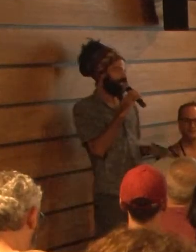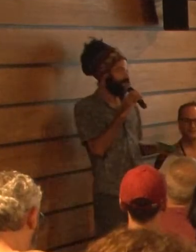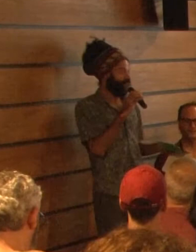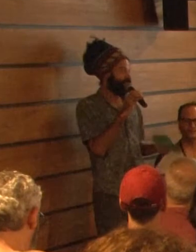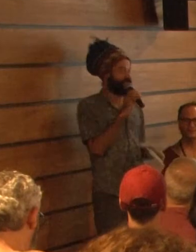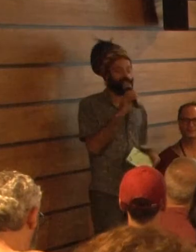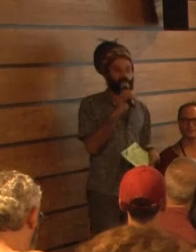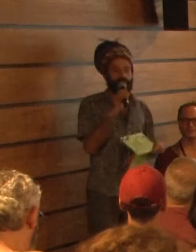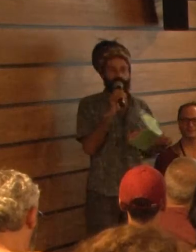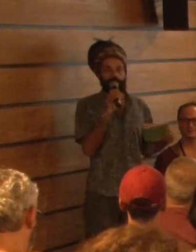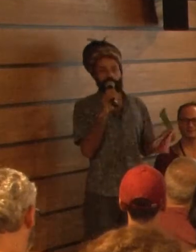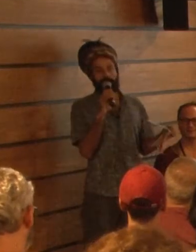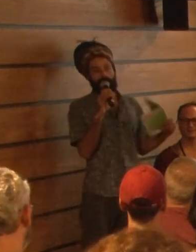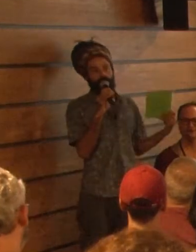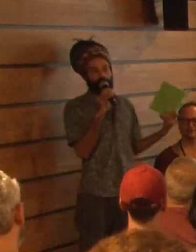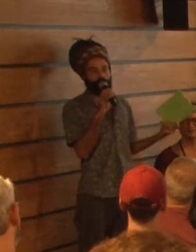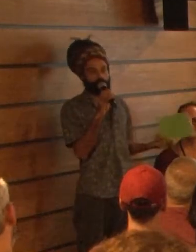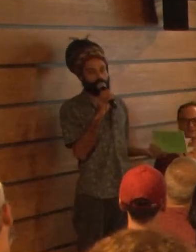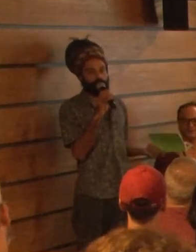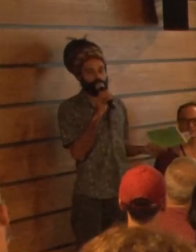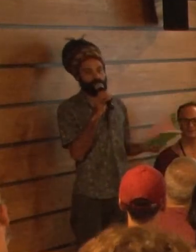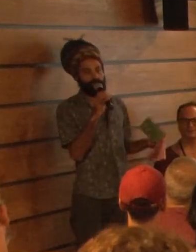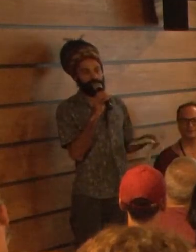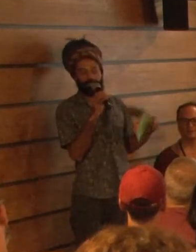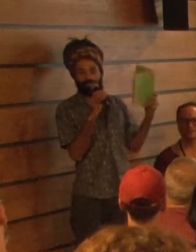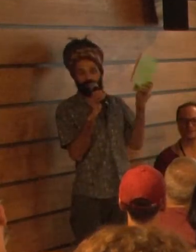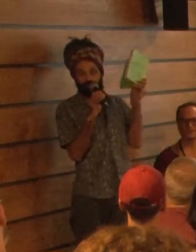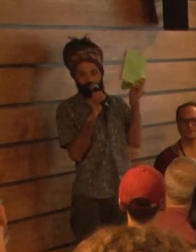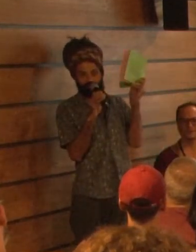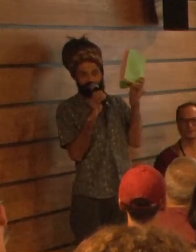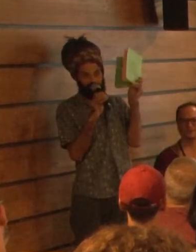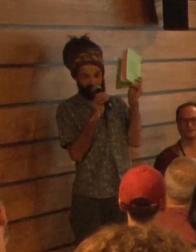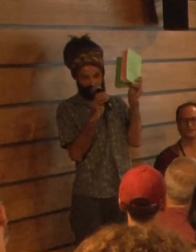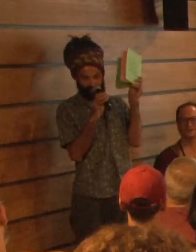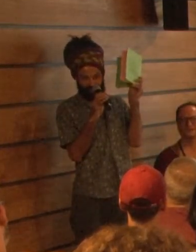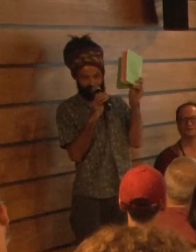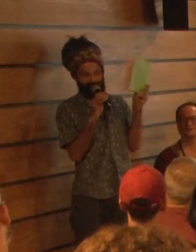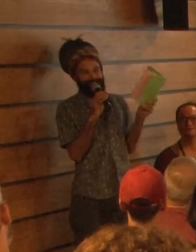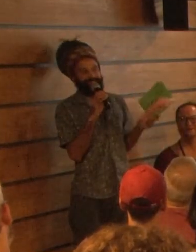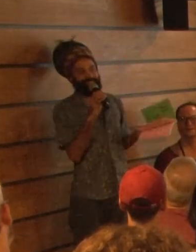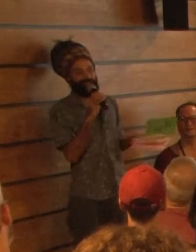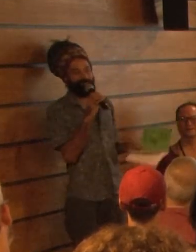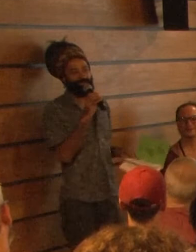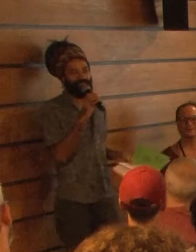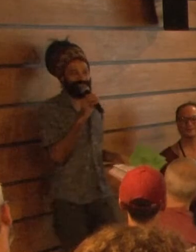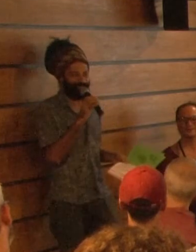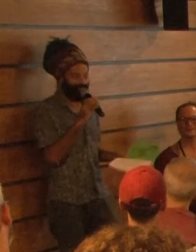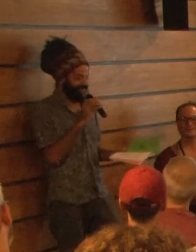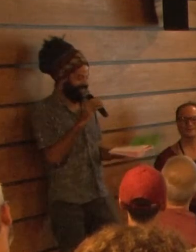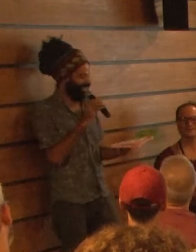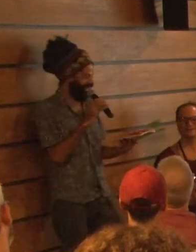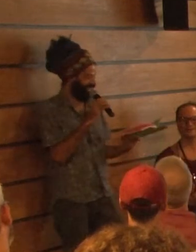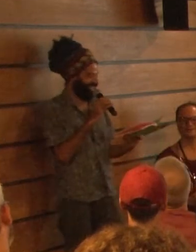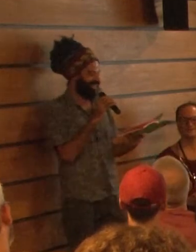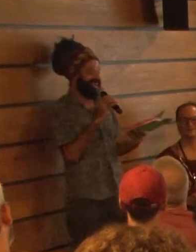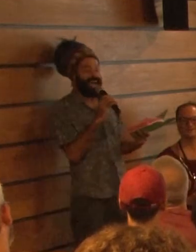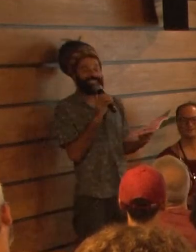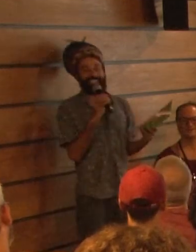lucro. Então, a gente consegue publicar as autoras vendendo o livro, tá, gente? Então, por favor,